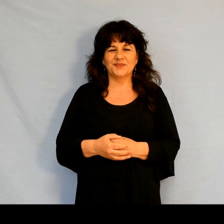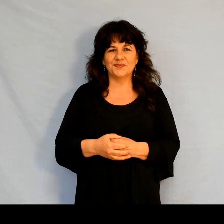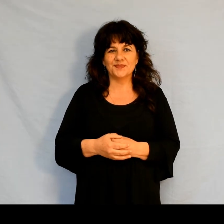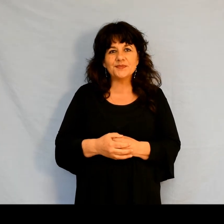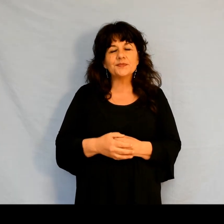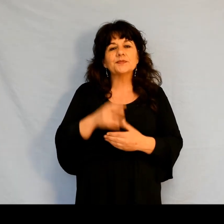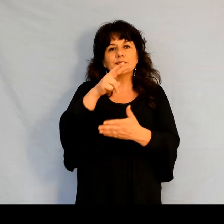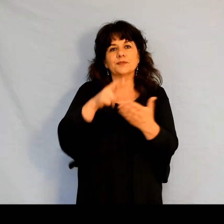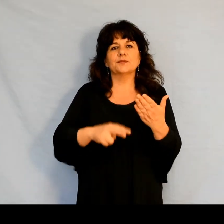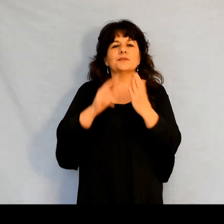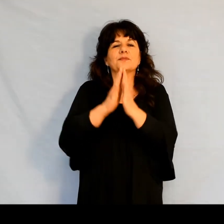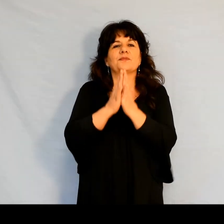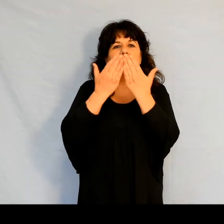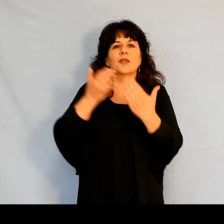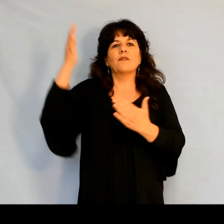Lecture du livre du prophète Isaïe.